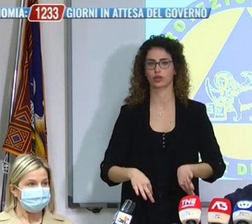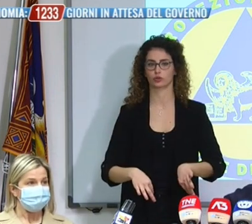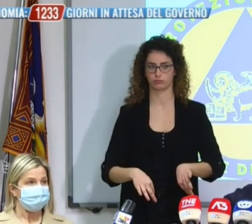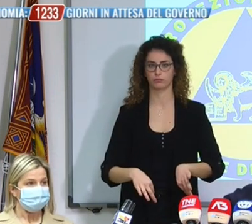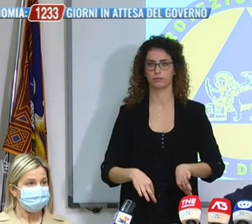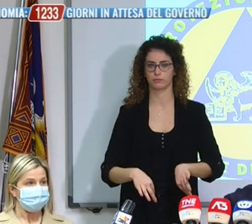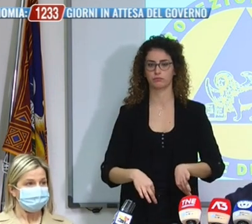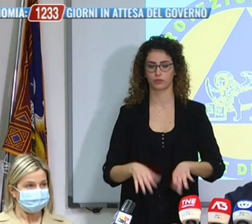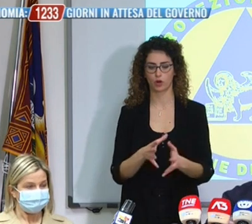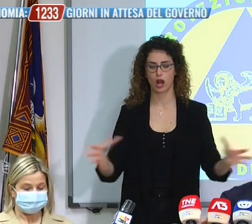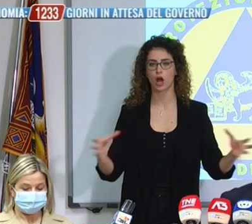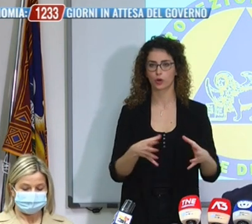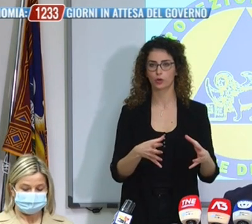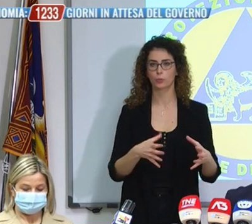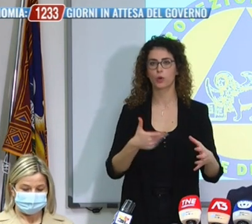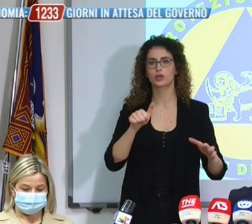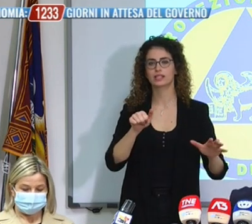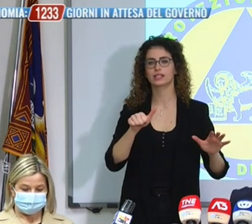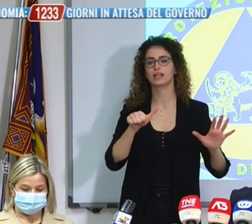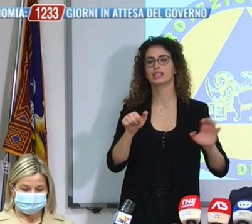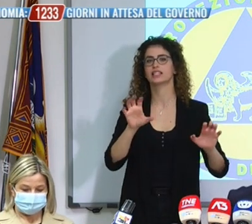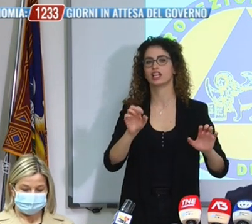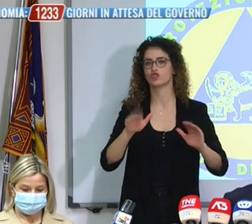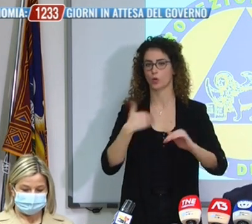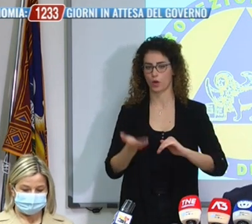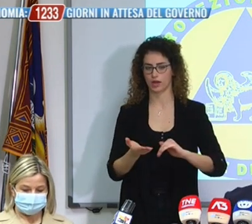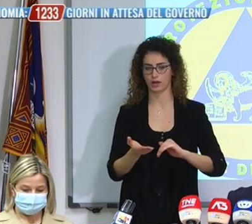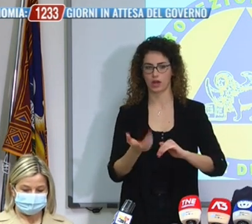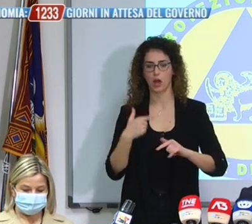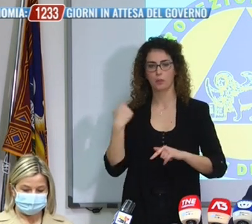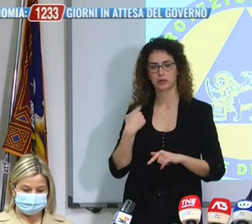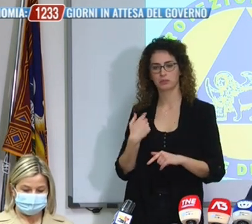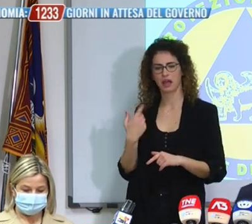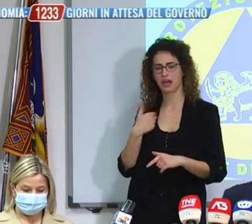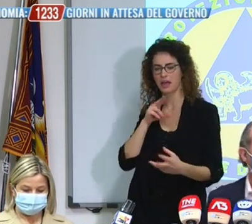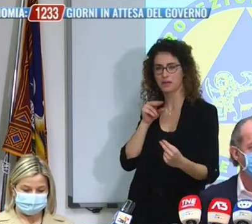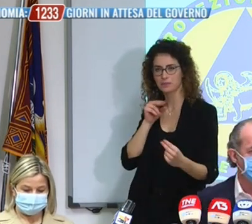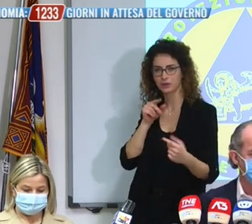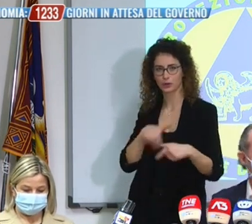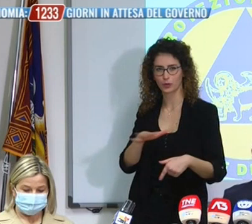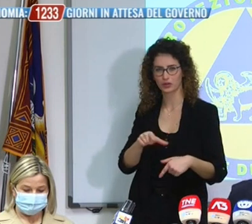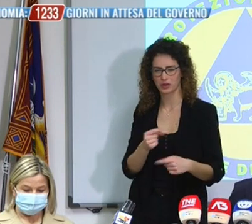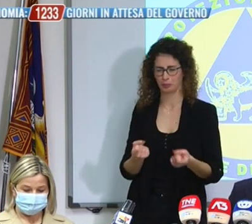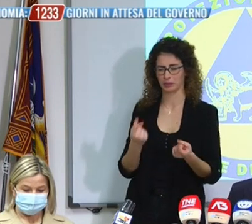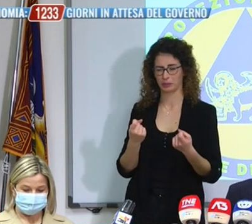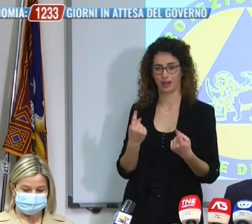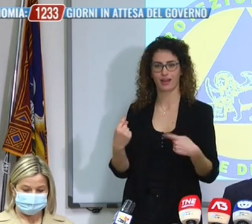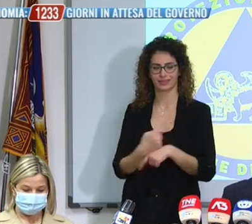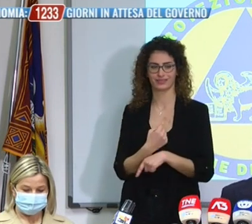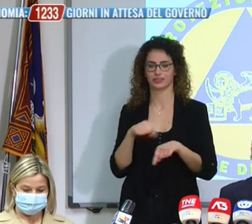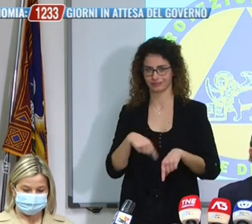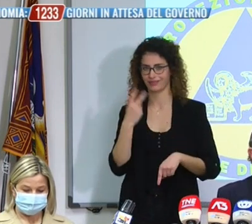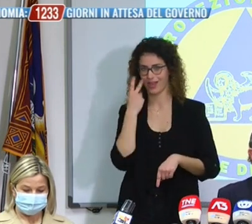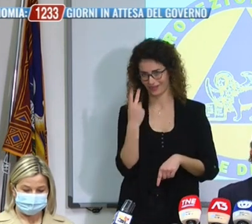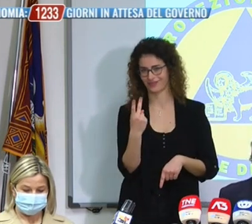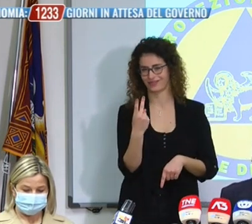va over 65, cioè ora tutti i discorsi che ho fatto qua, che sembravano strampalati, anche lì avevamo visto giusto,